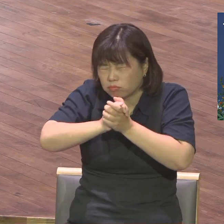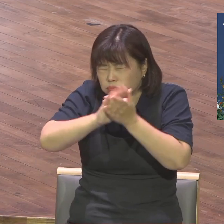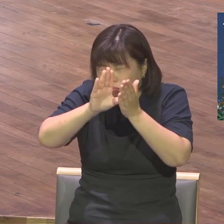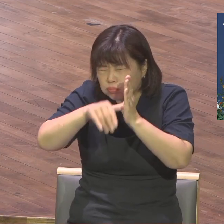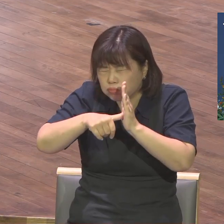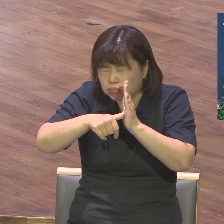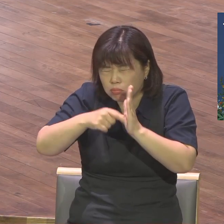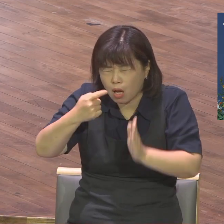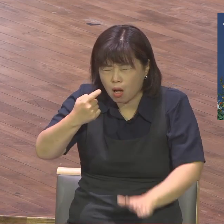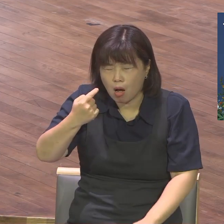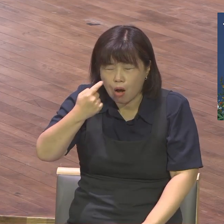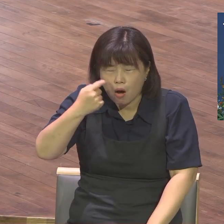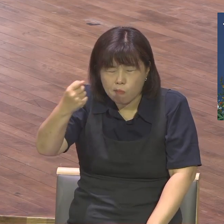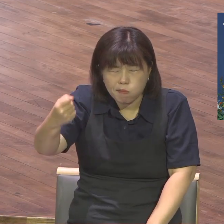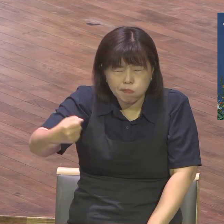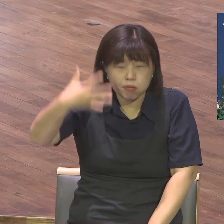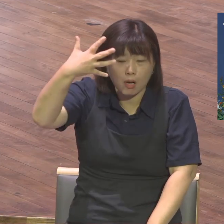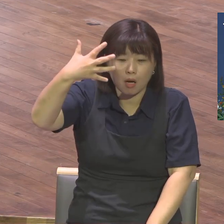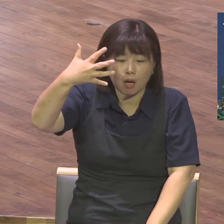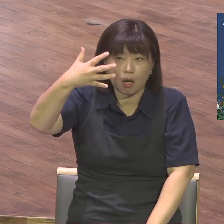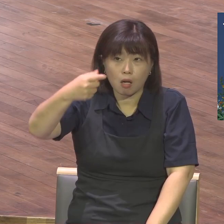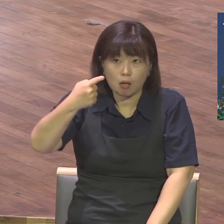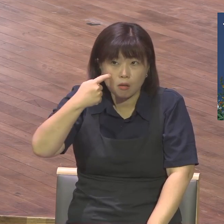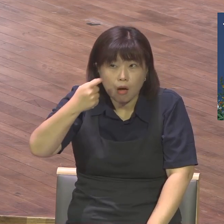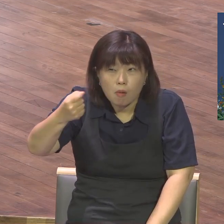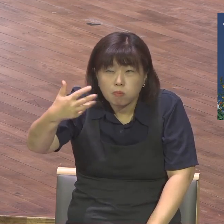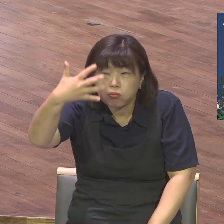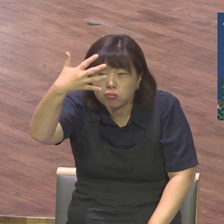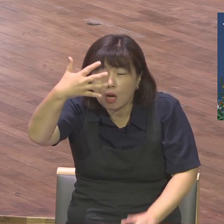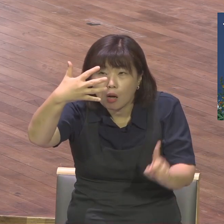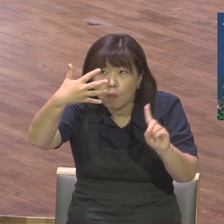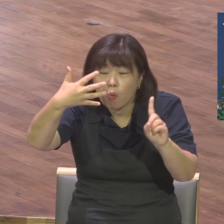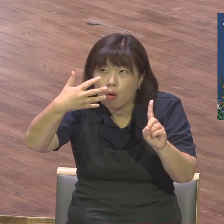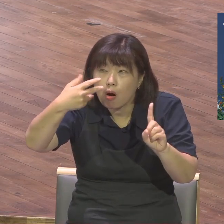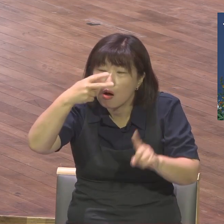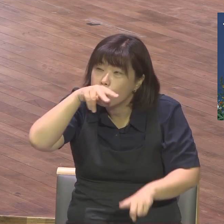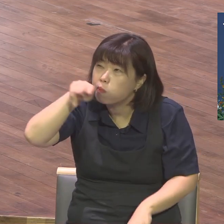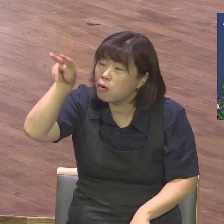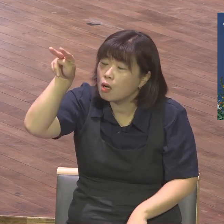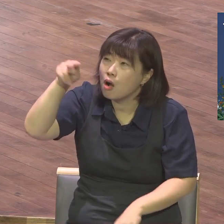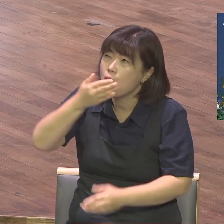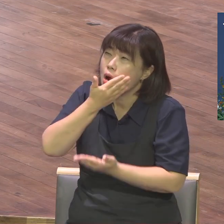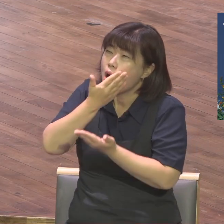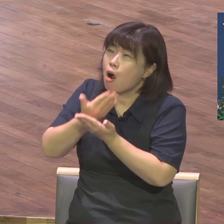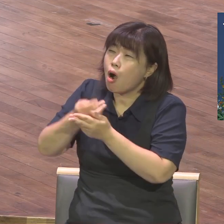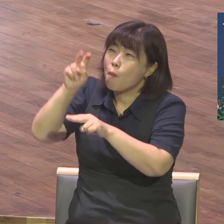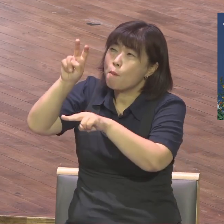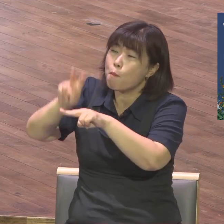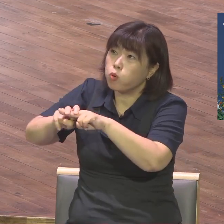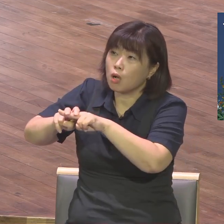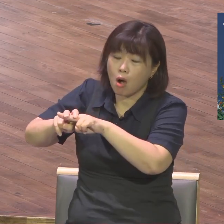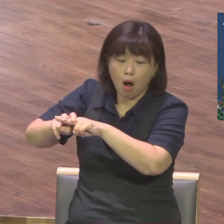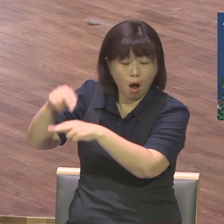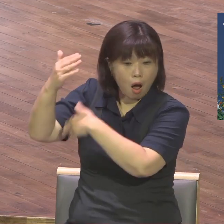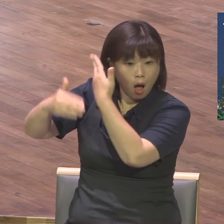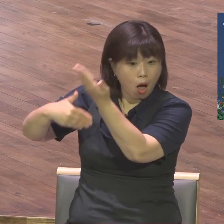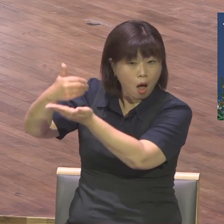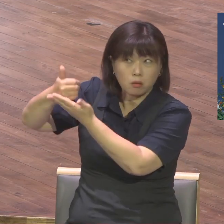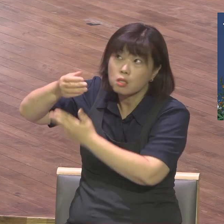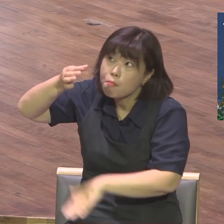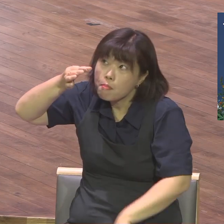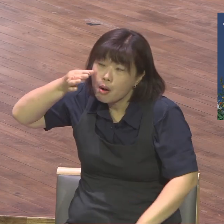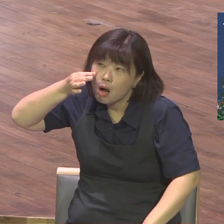환상이 보게 됐어요. 높은 보좌에 앉아 계신 그리스도의 영광된 모습을 보게 된